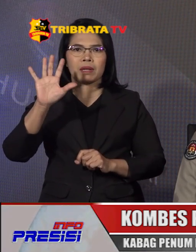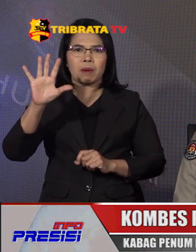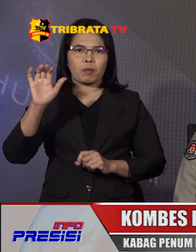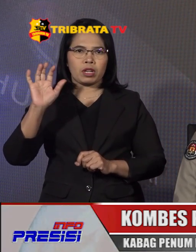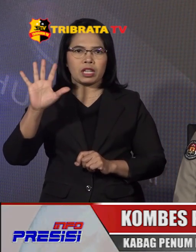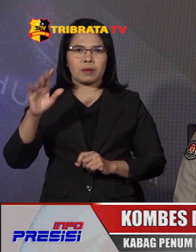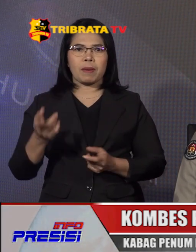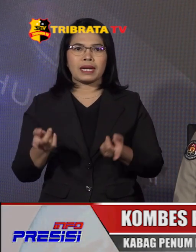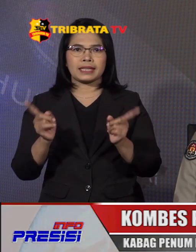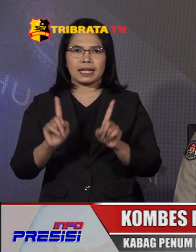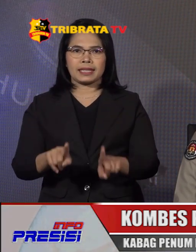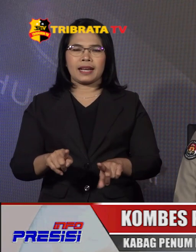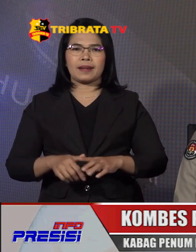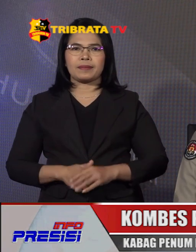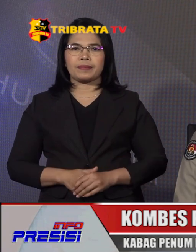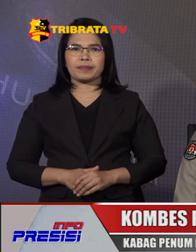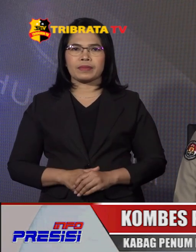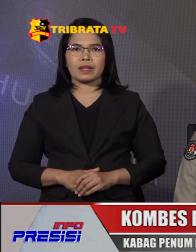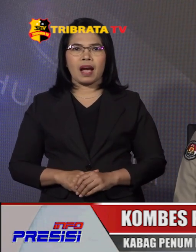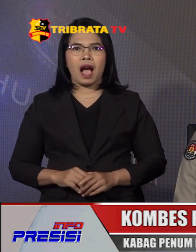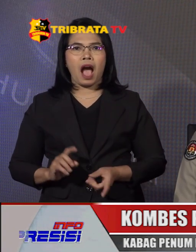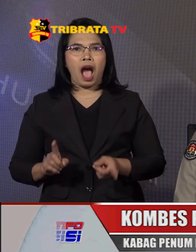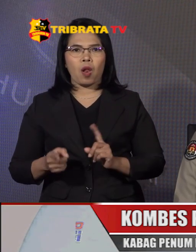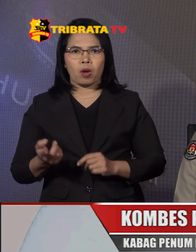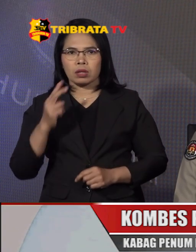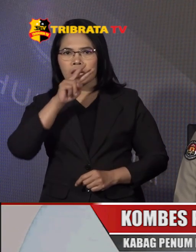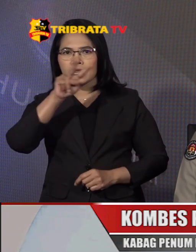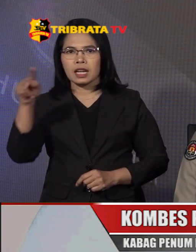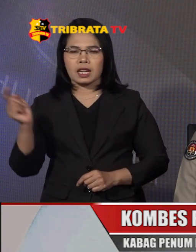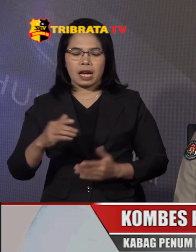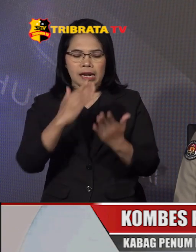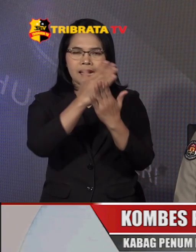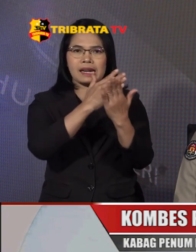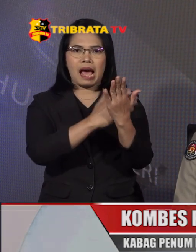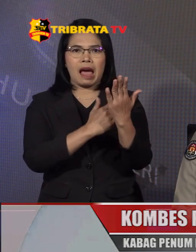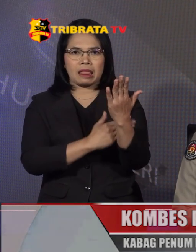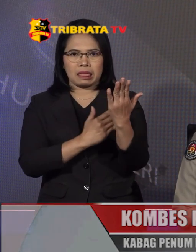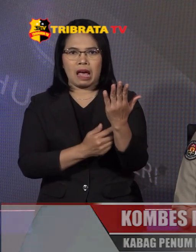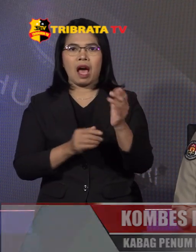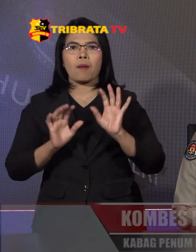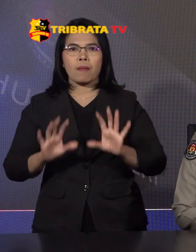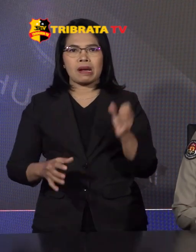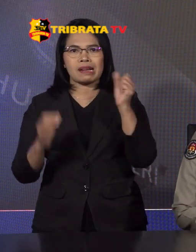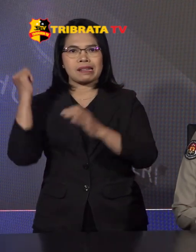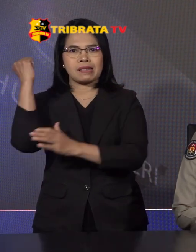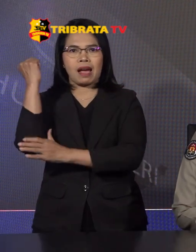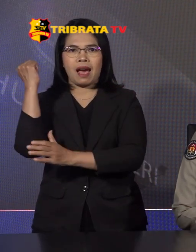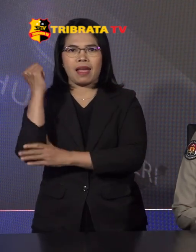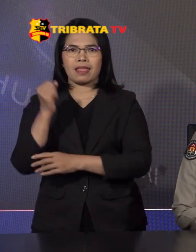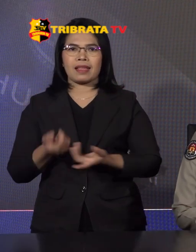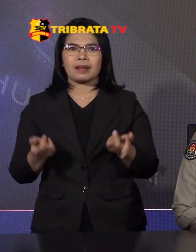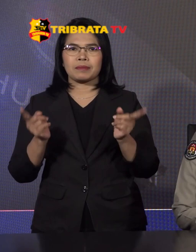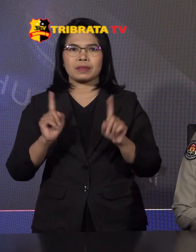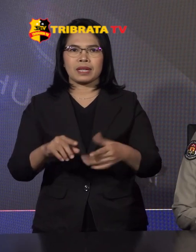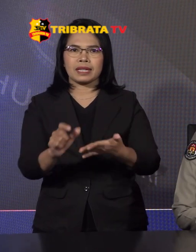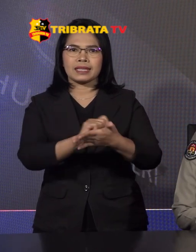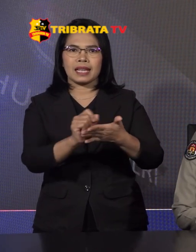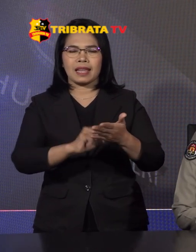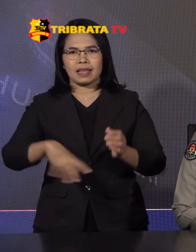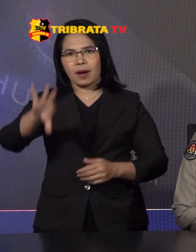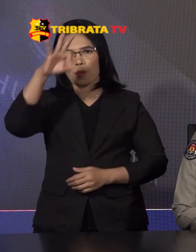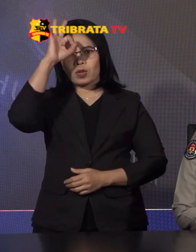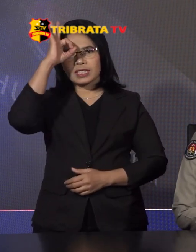1855 kejadian apabila dilihat dari data tren jenis kejahatan yang menjadi Catatan